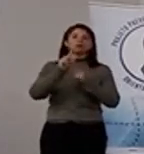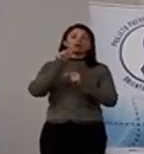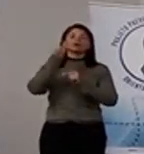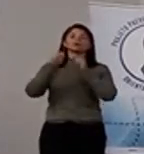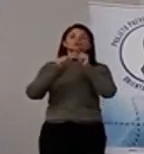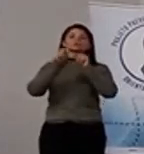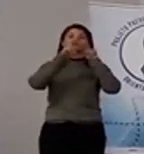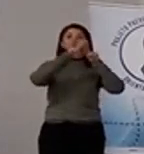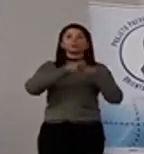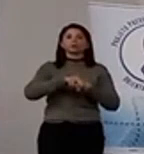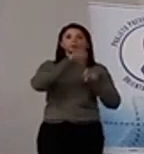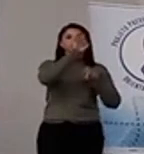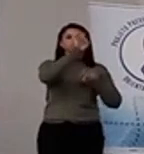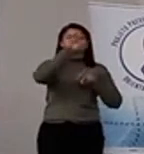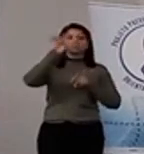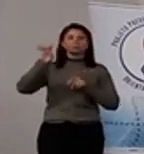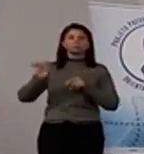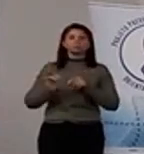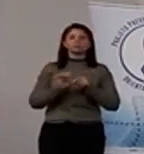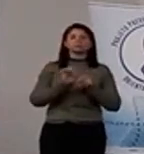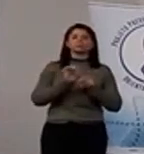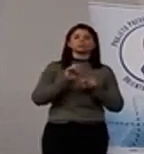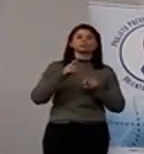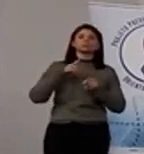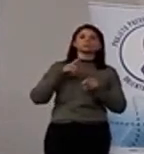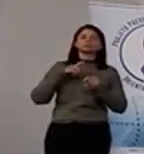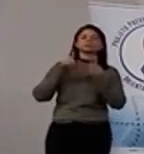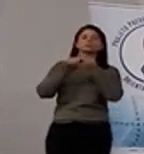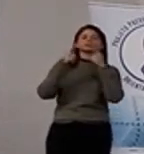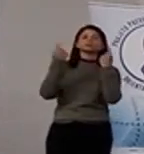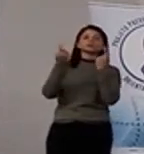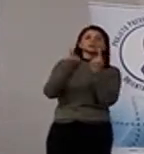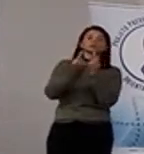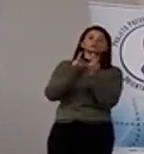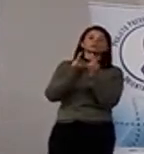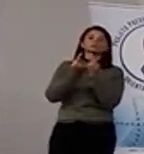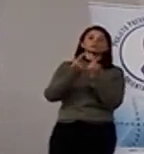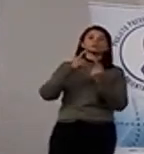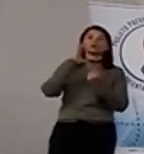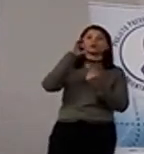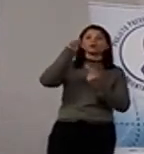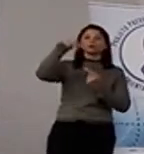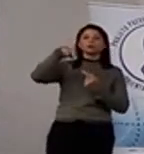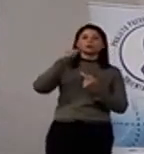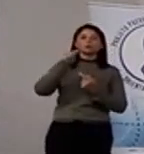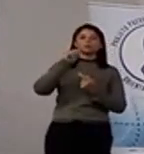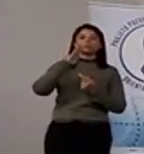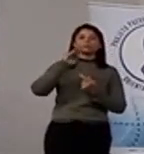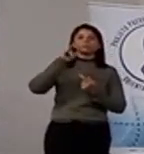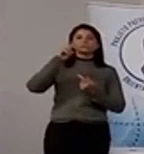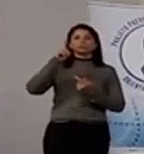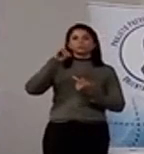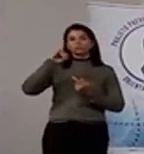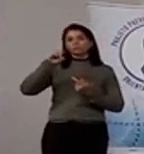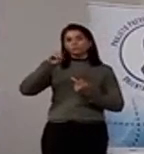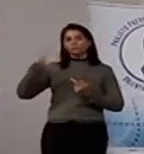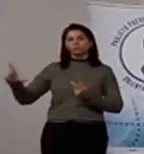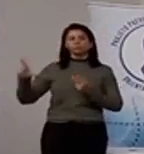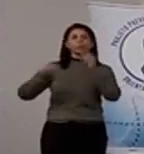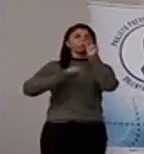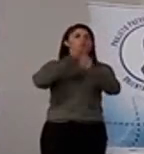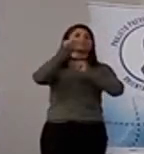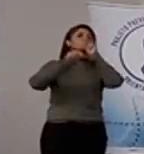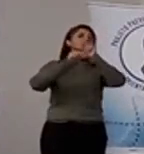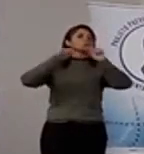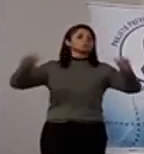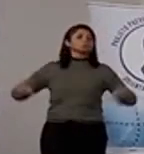Dravet, que é uma mutação genética, num gene de transportador de sódio, o canabidiol parece ter um efeito mais positivo. Especialmente quando você já esgotou